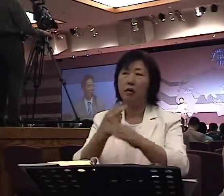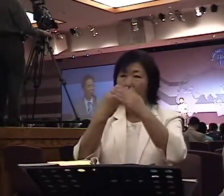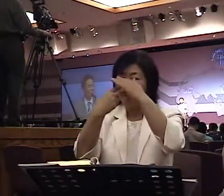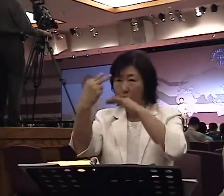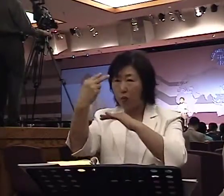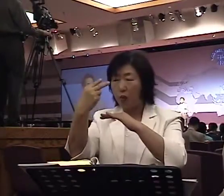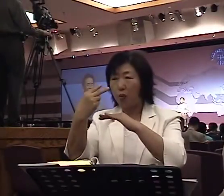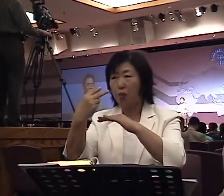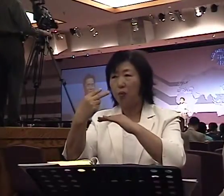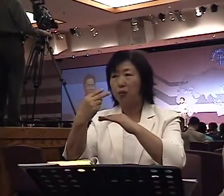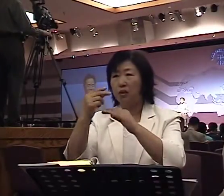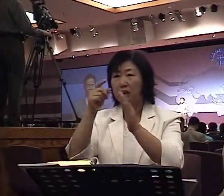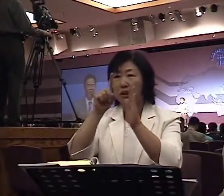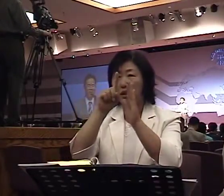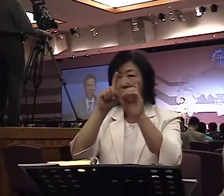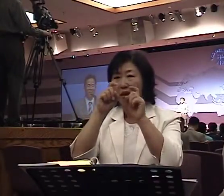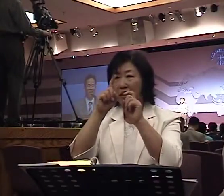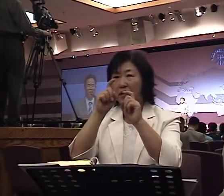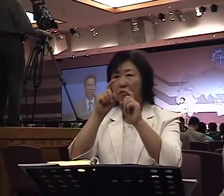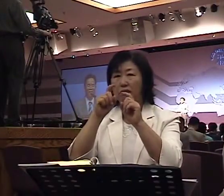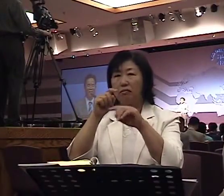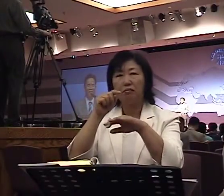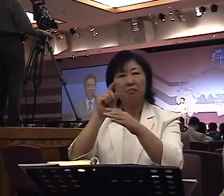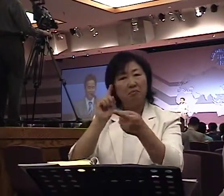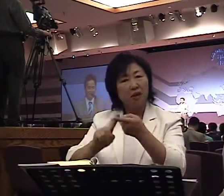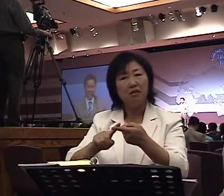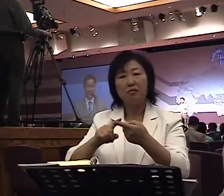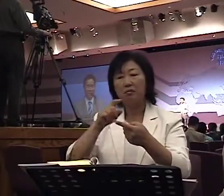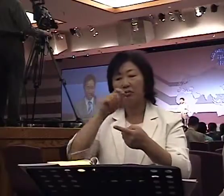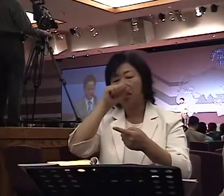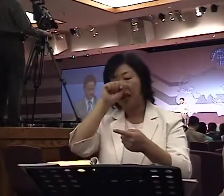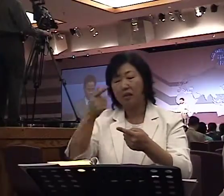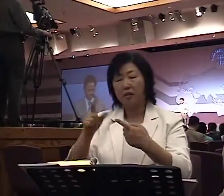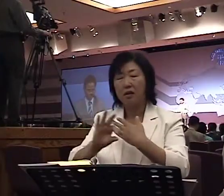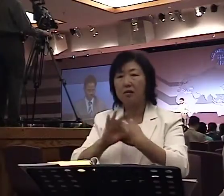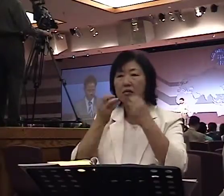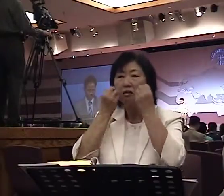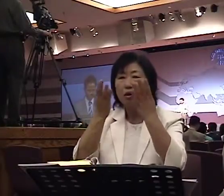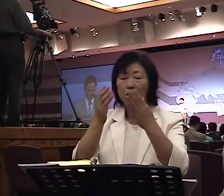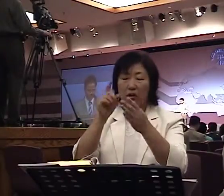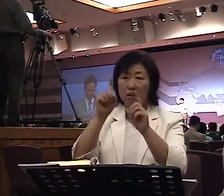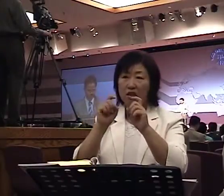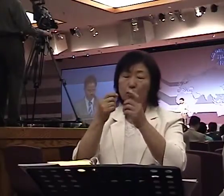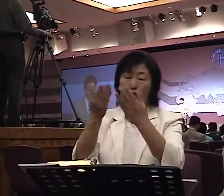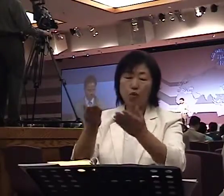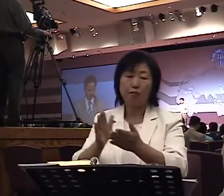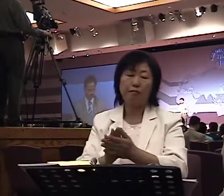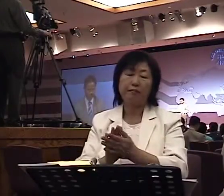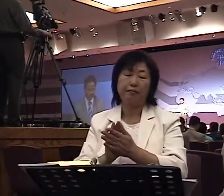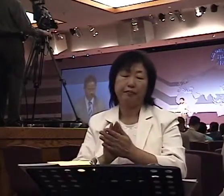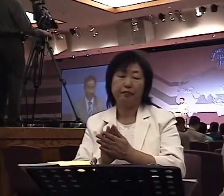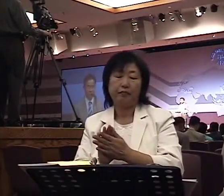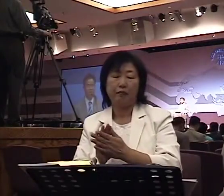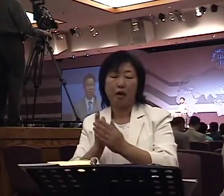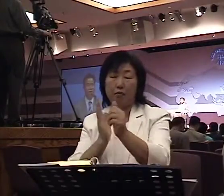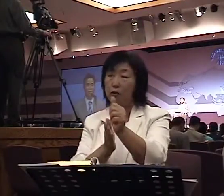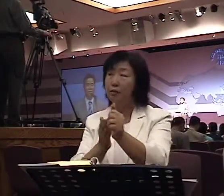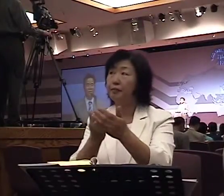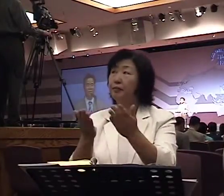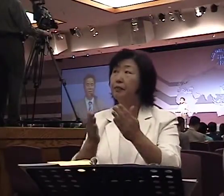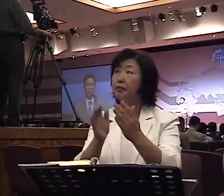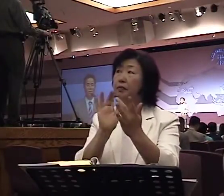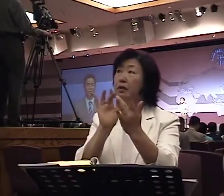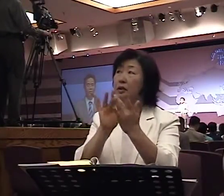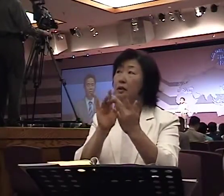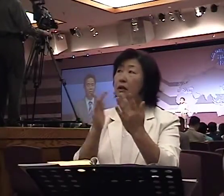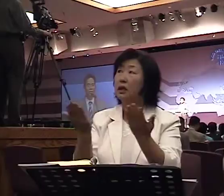안 드시는 분들 얼마든지 새로 찍어드립니다. 밖에 나가시다가 라비에서 사진 촬영해 주시기를 부탁드립니다. 인터넷